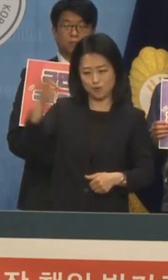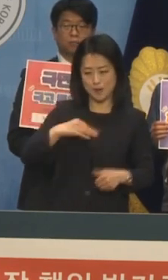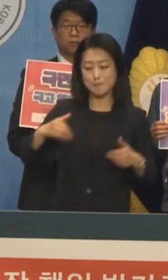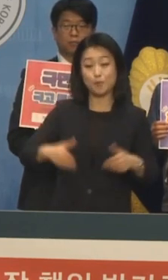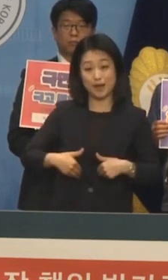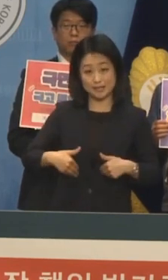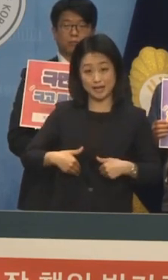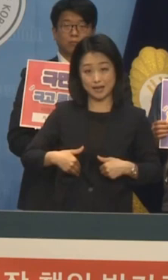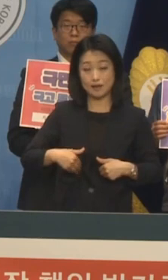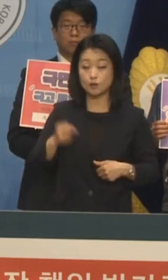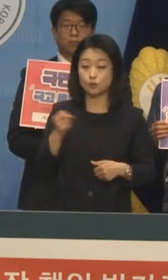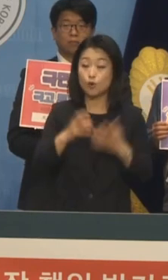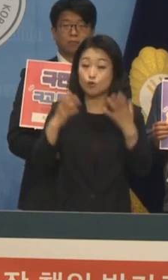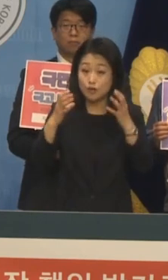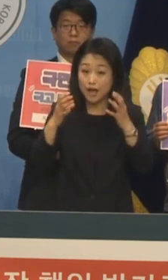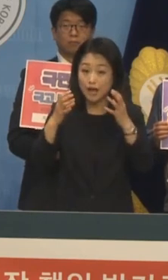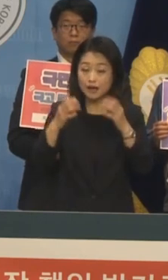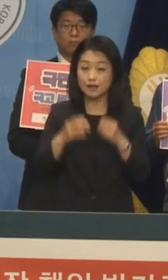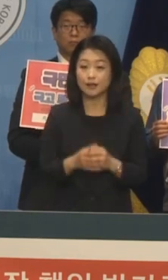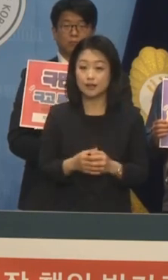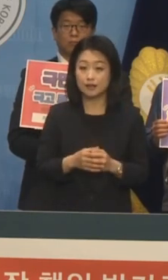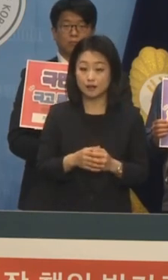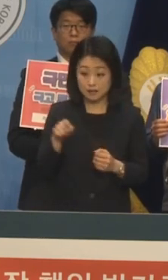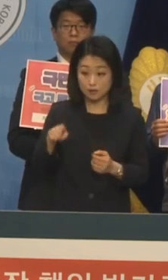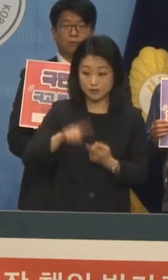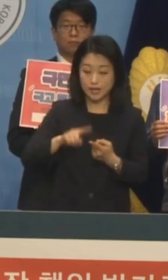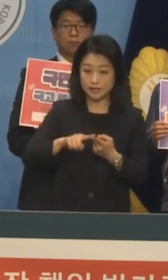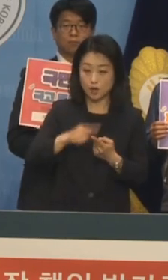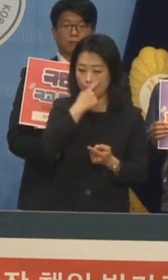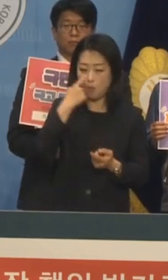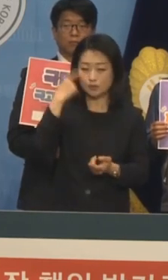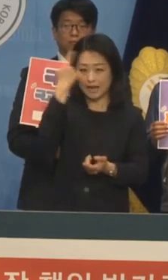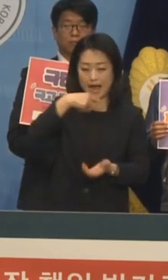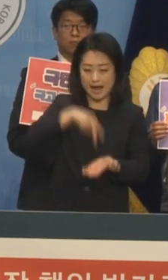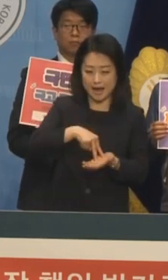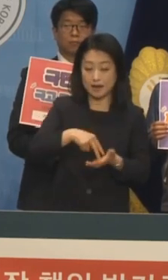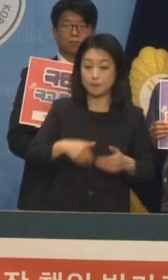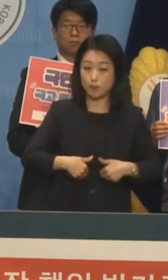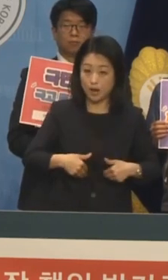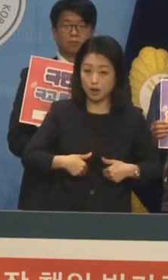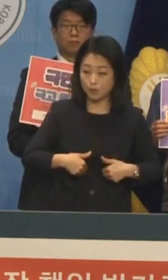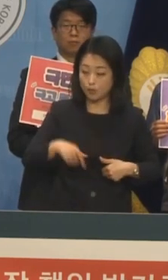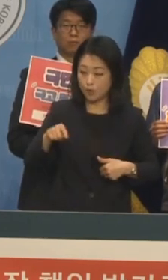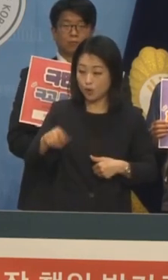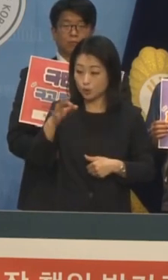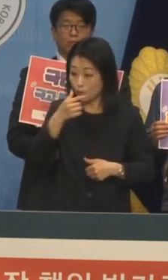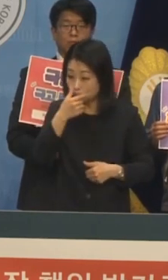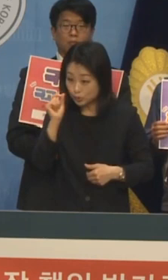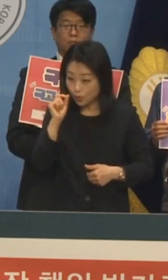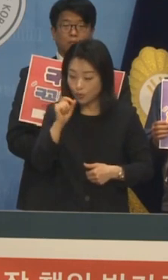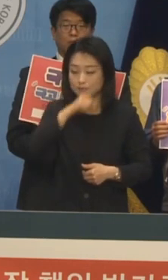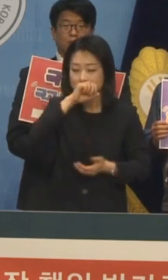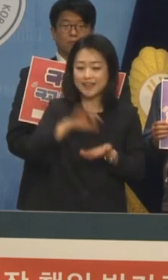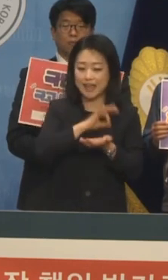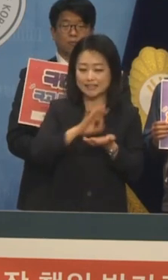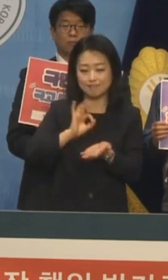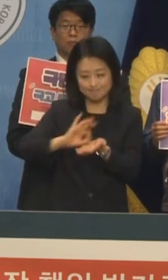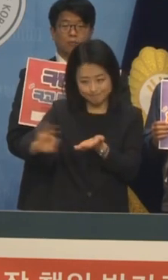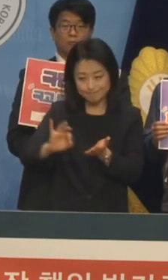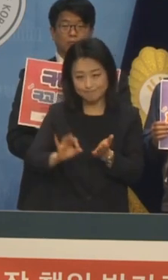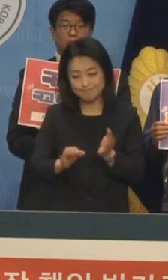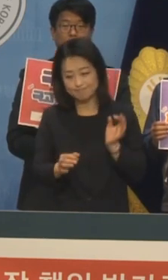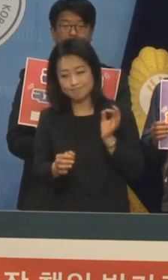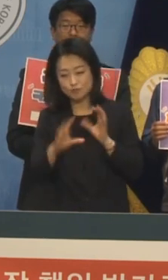되어야 하고 국가가 연금의 지급을 보장해야 하며 부족한 재원은 국가 재정에서도 부담해야 한다는 합의 결과물이기도